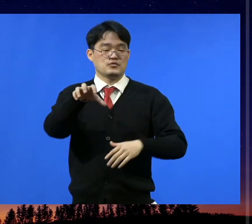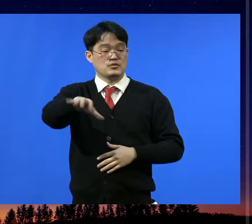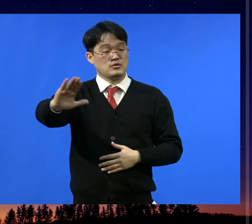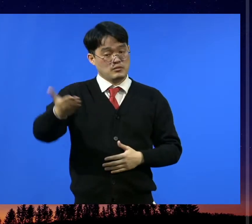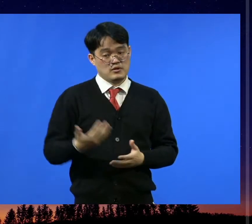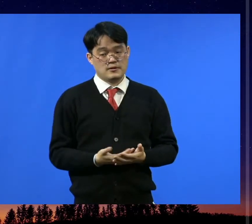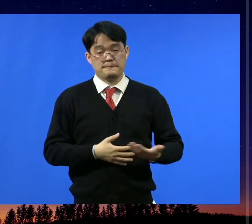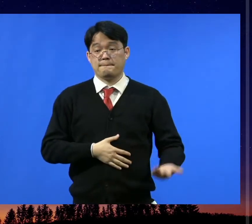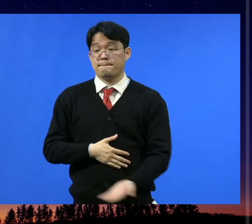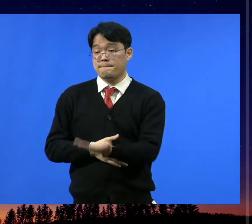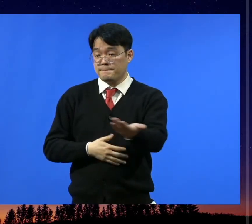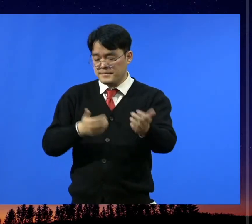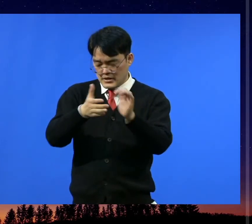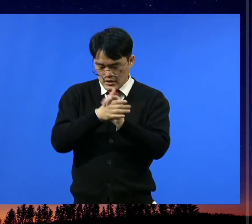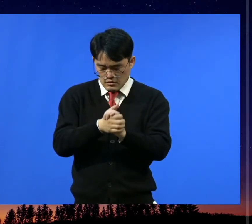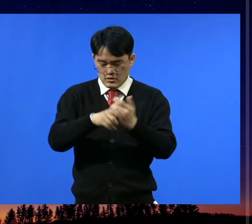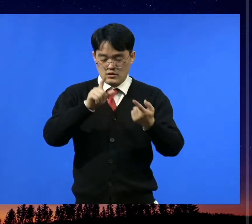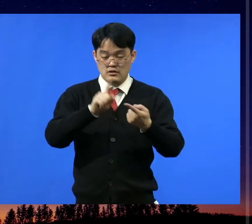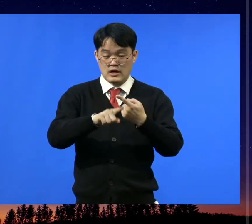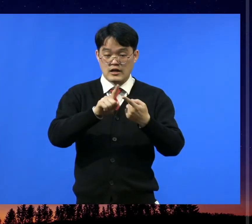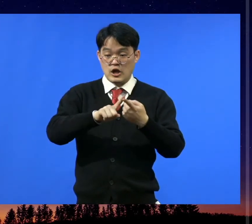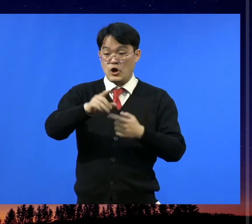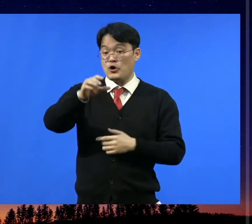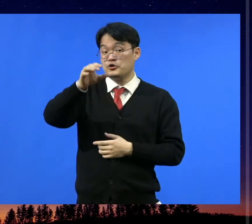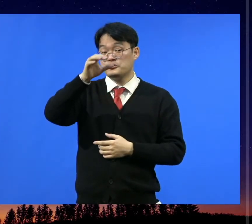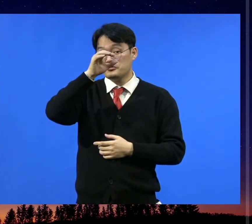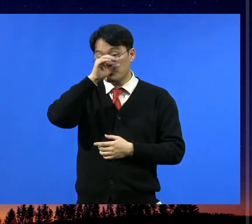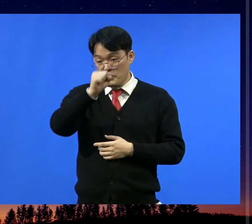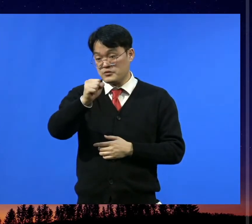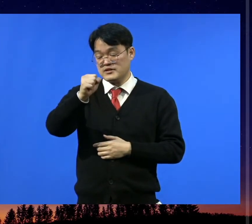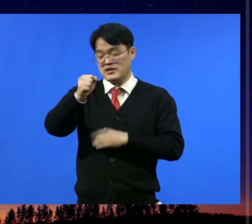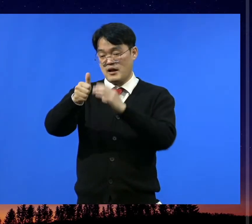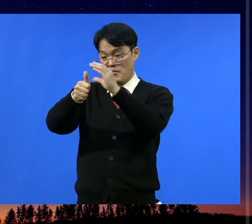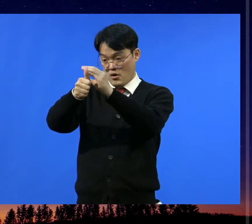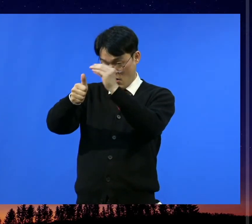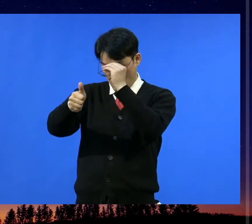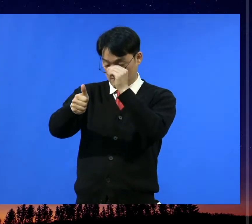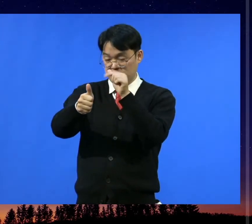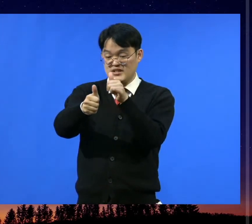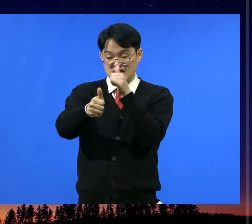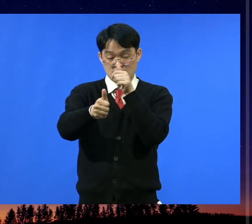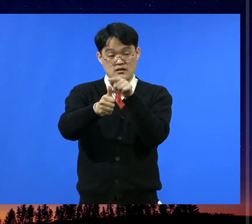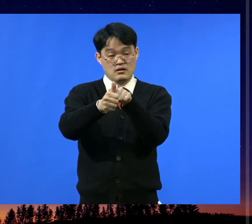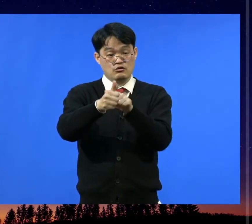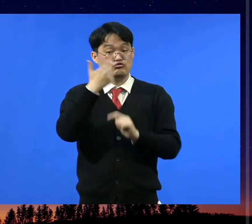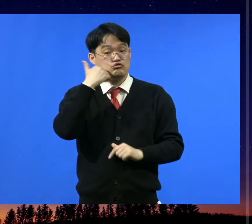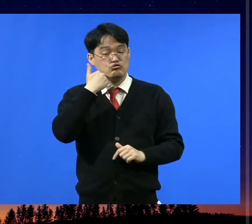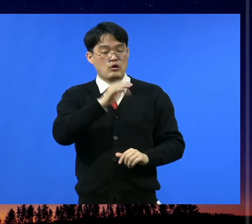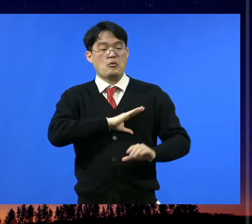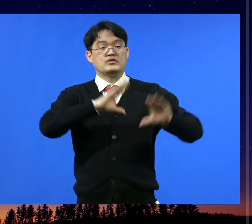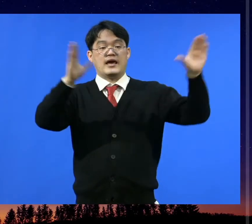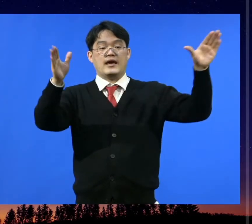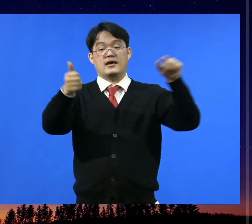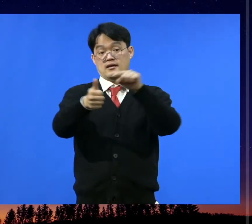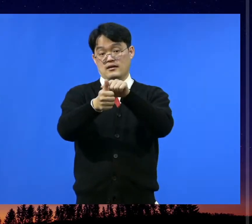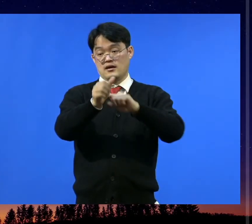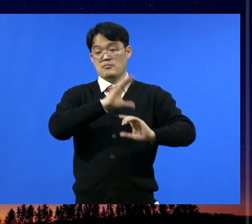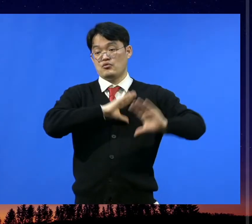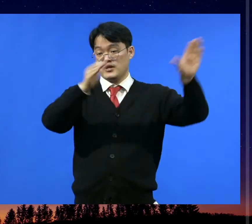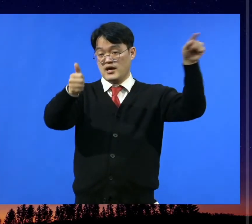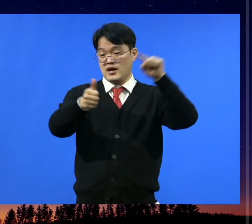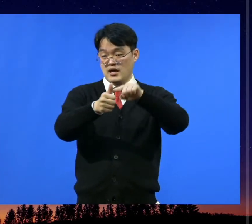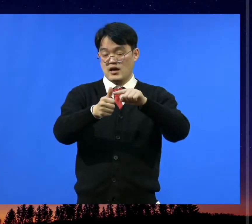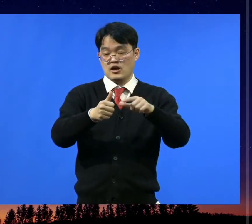여러분 기도에 대한 좋은 모델이 하나 있죠. 모세의 기도 가운데 하나가 출애굽기 17장에 나오는 기도예요.